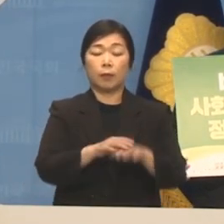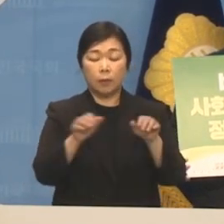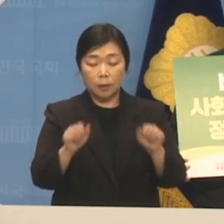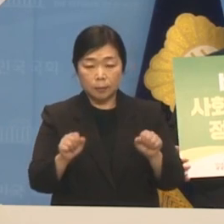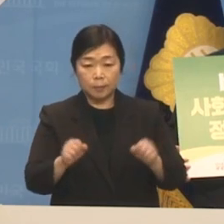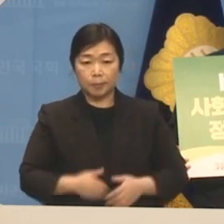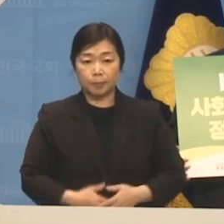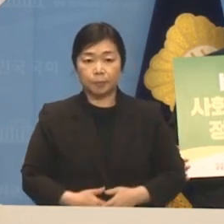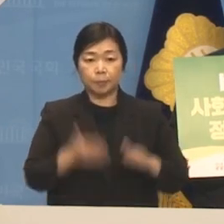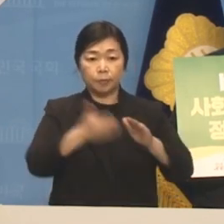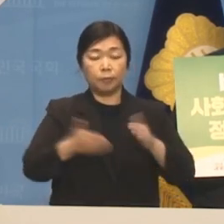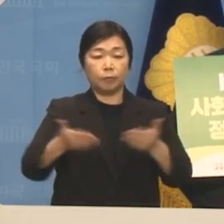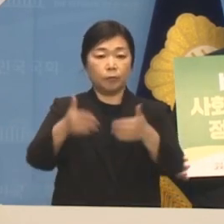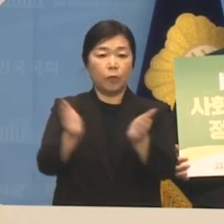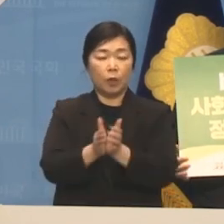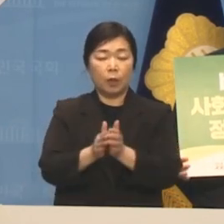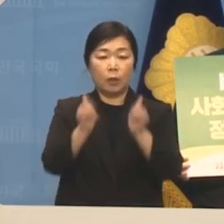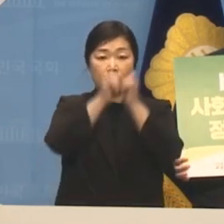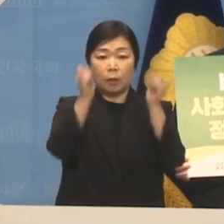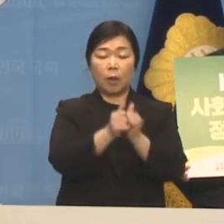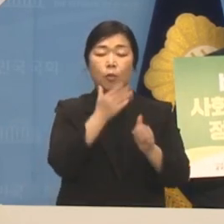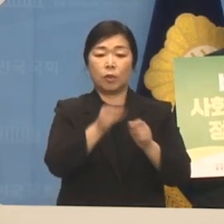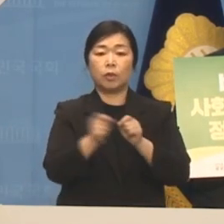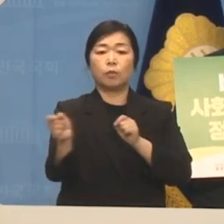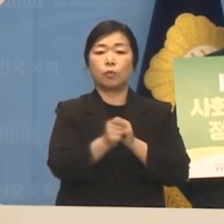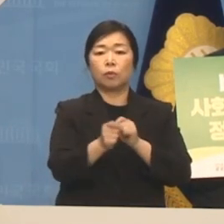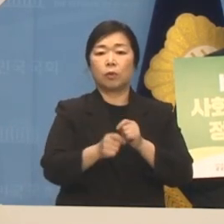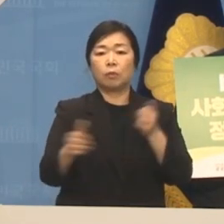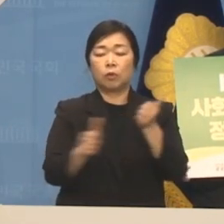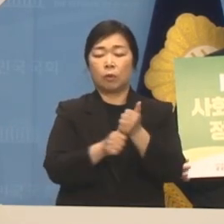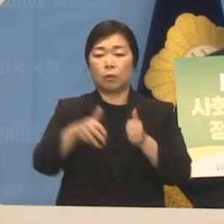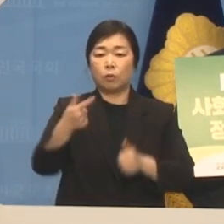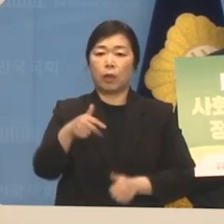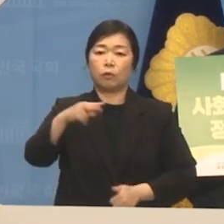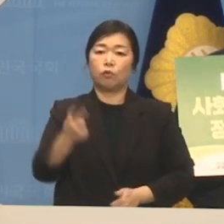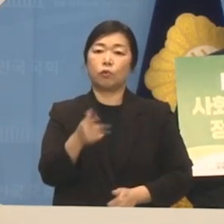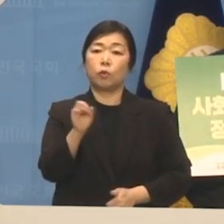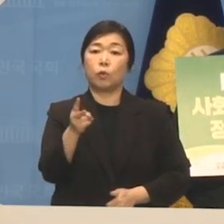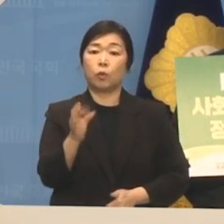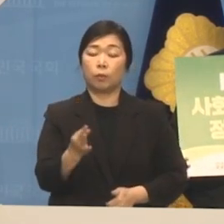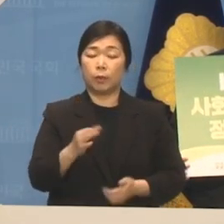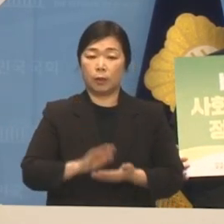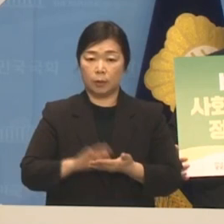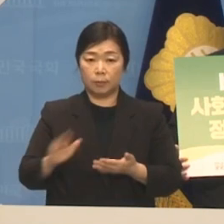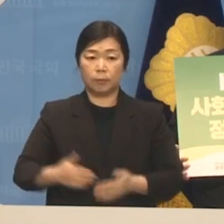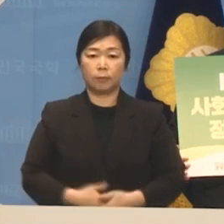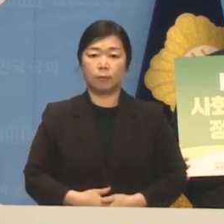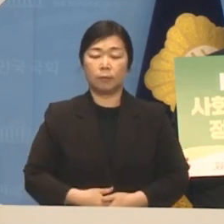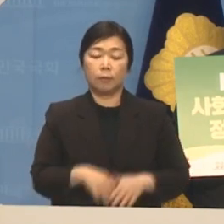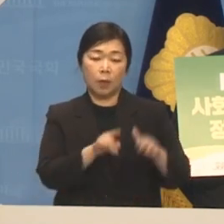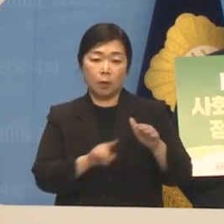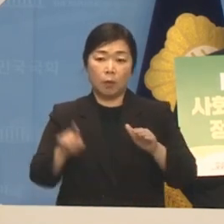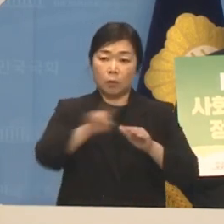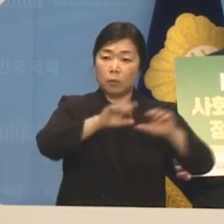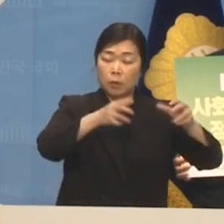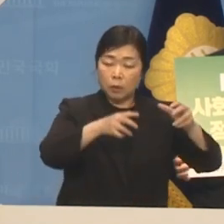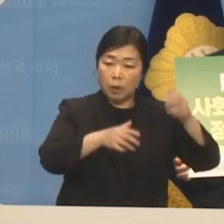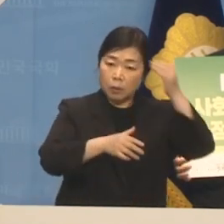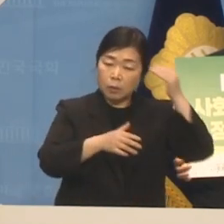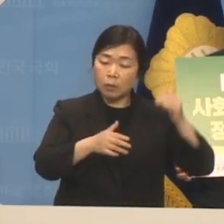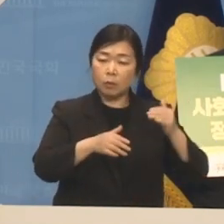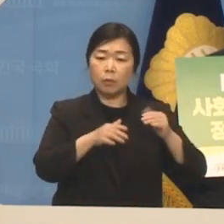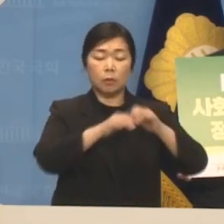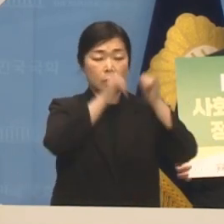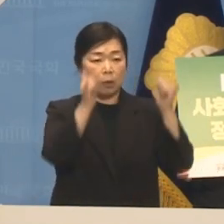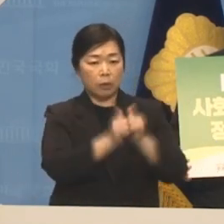안녕하십니까. 공공운수노조 사회복지지부 부지부장 최준영입니다. 선진국을 자처하는 한국 사회에서 사회복지